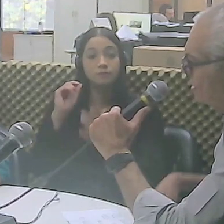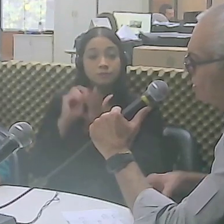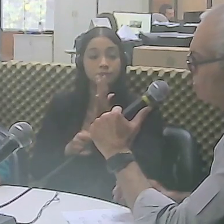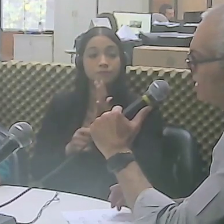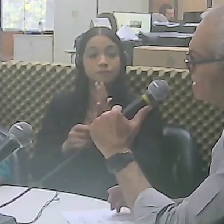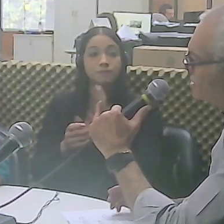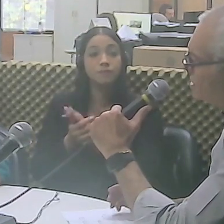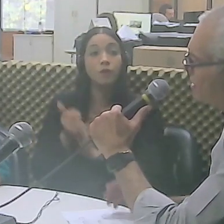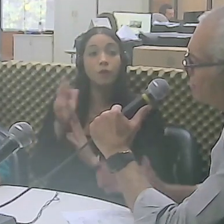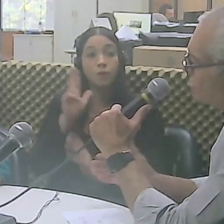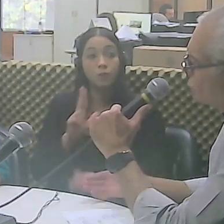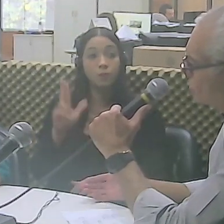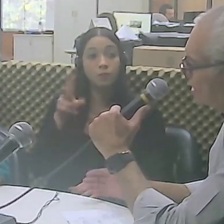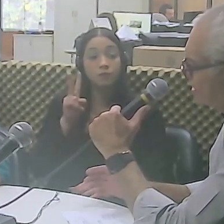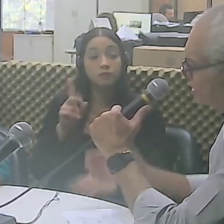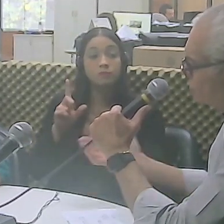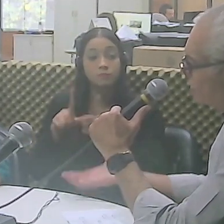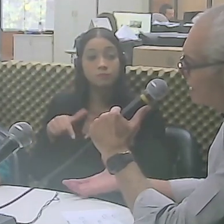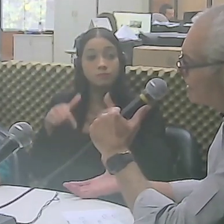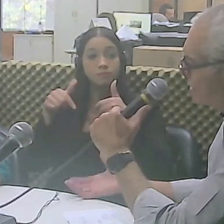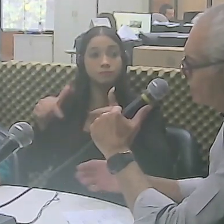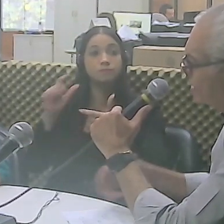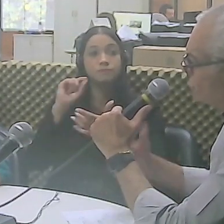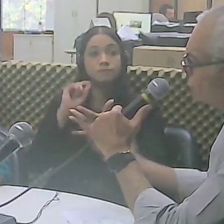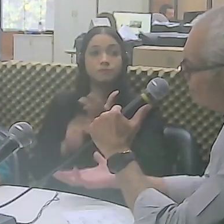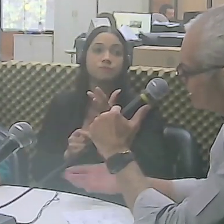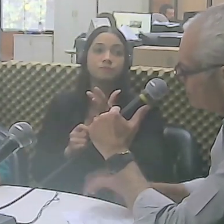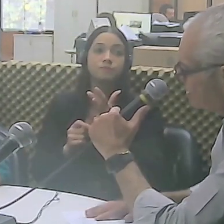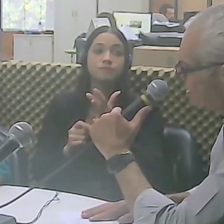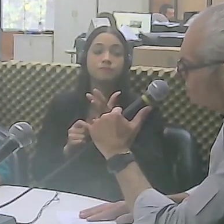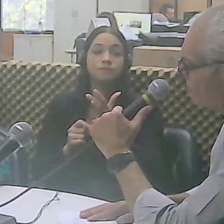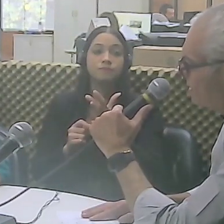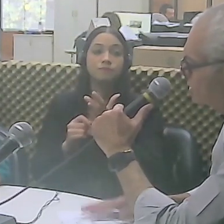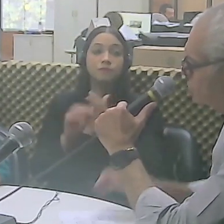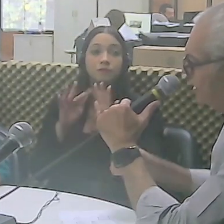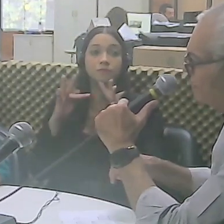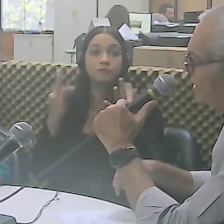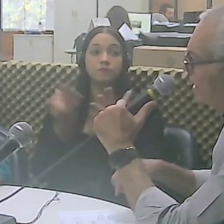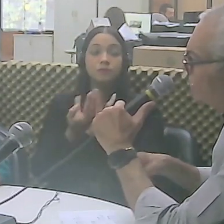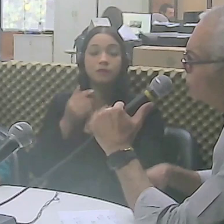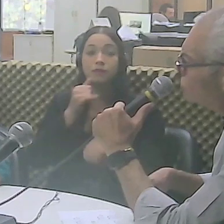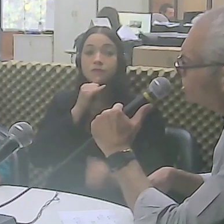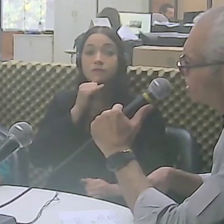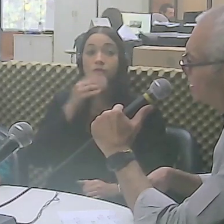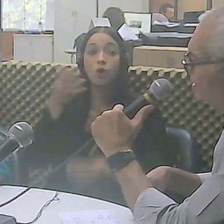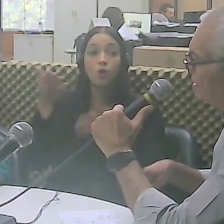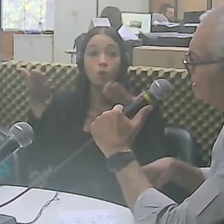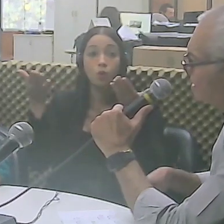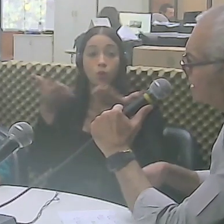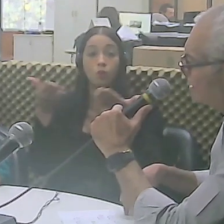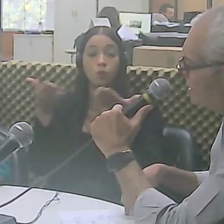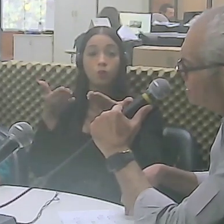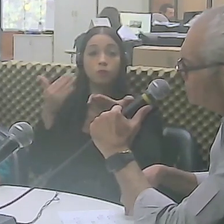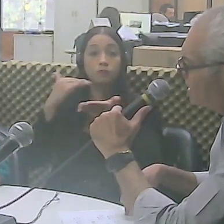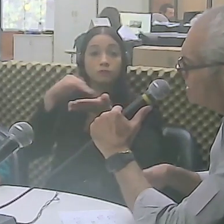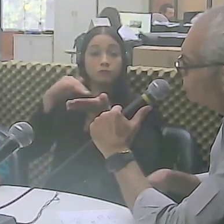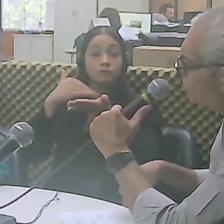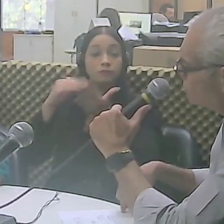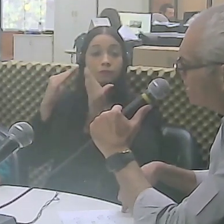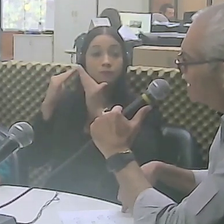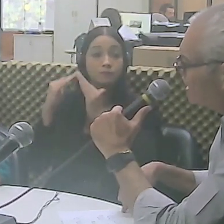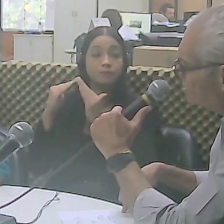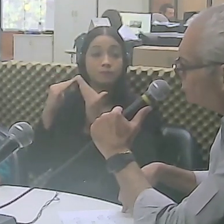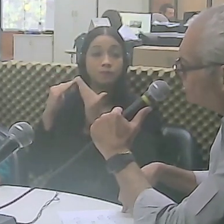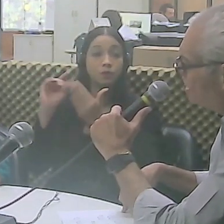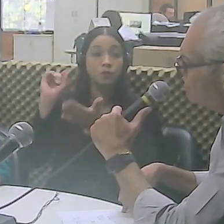cadastro. Uberlândia sempre atuou na questão do cadastramento, do levantamento dessas famílias. Para você ter uma ideia, hoje, na Secretaria de Habitação, no